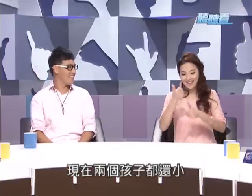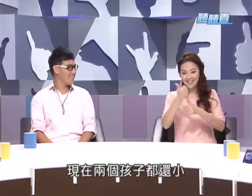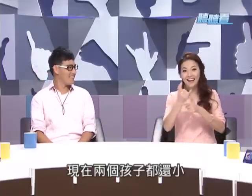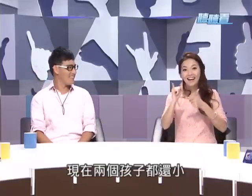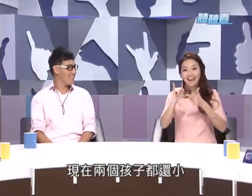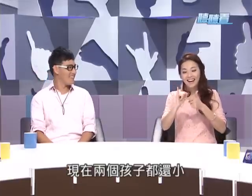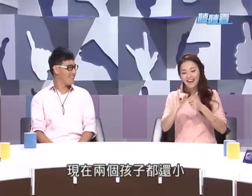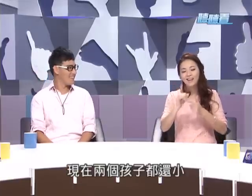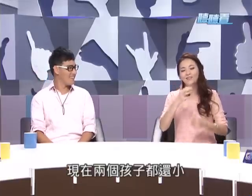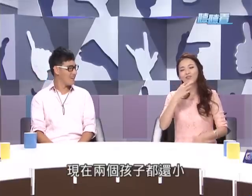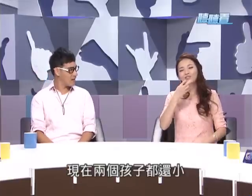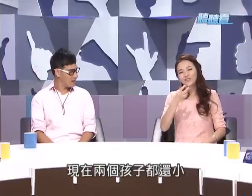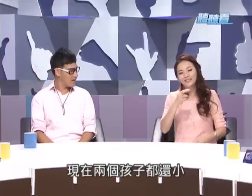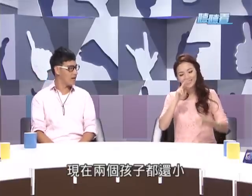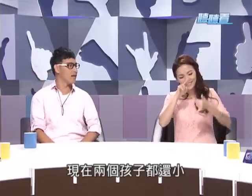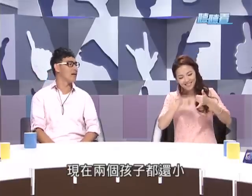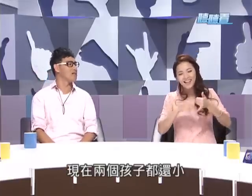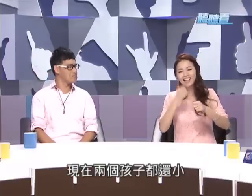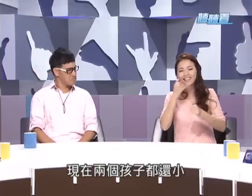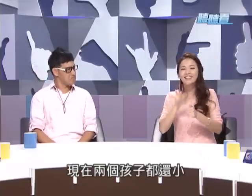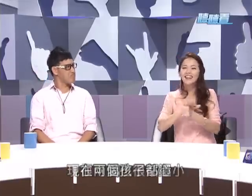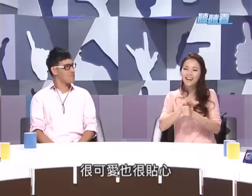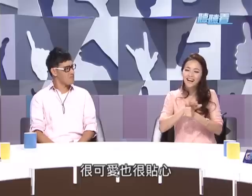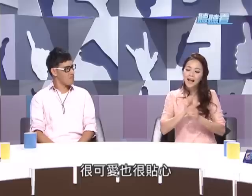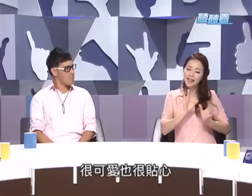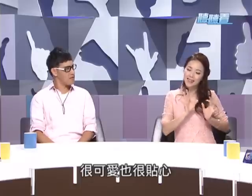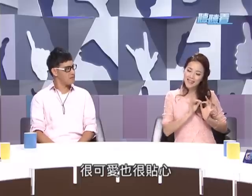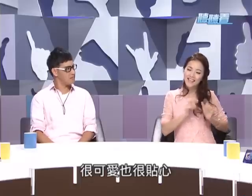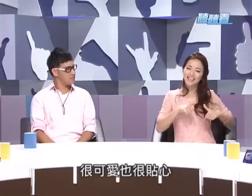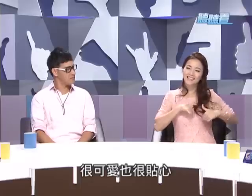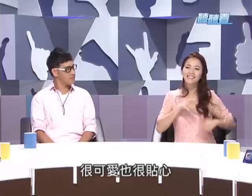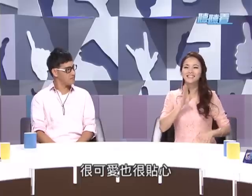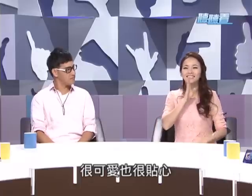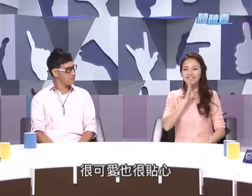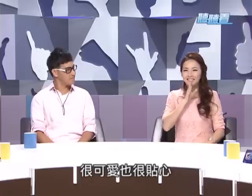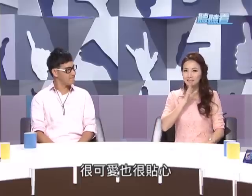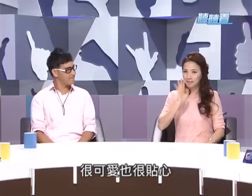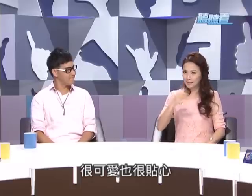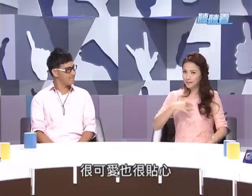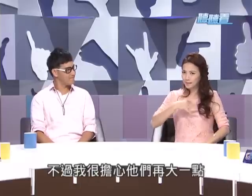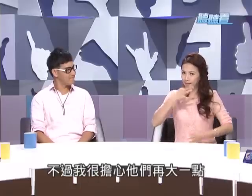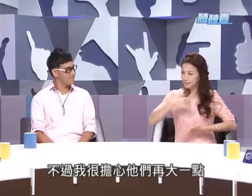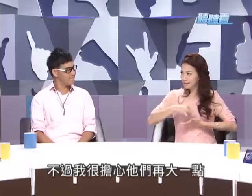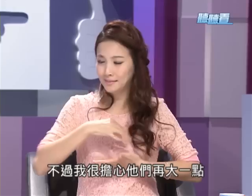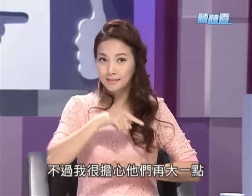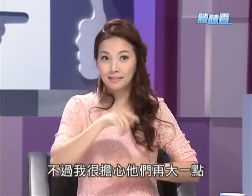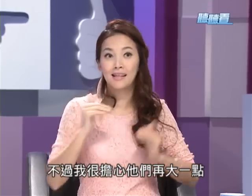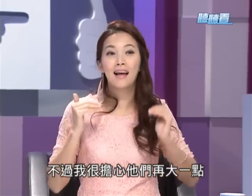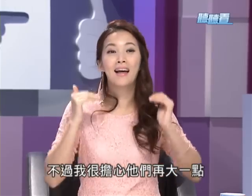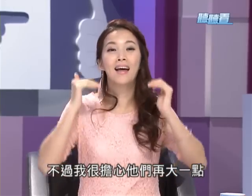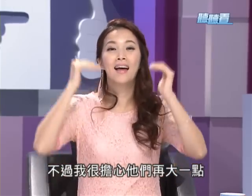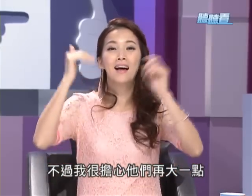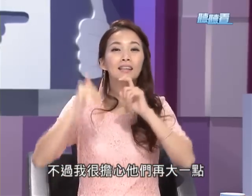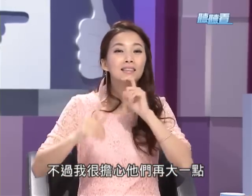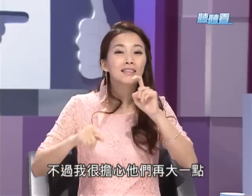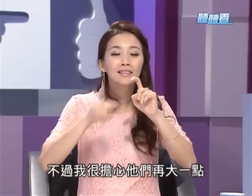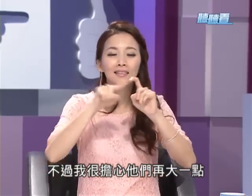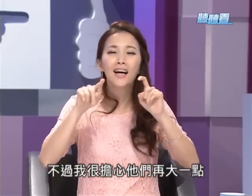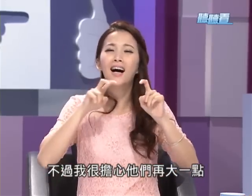现在两个孩子都还小，很可爱，也很贴心。不过啊，我很担心他们再大一点，到